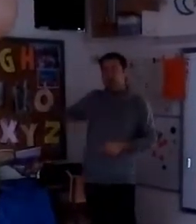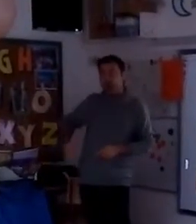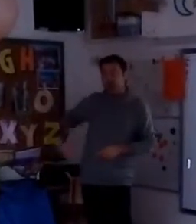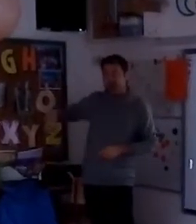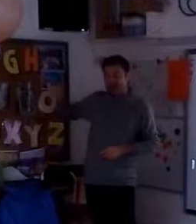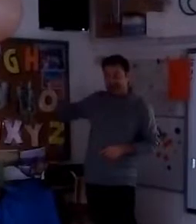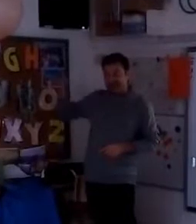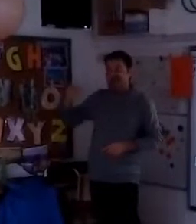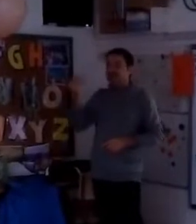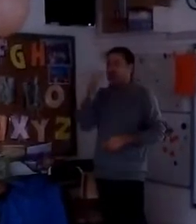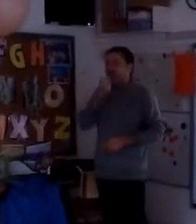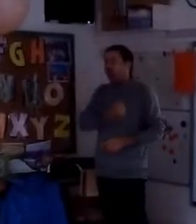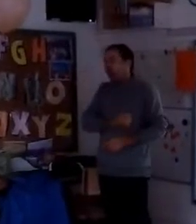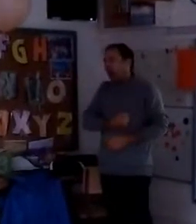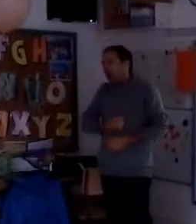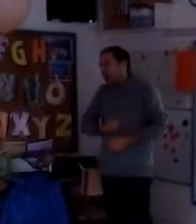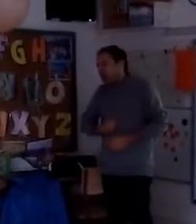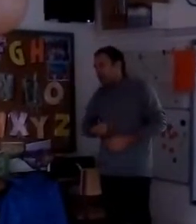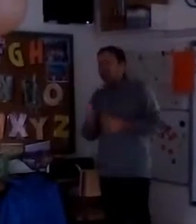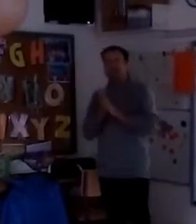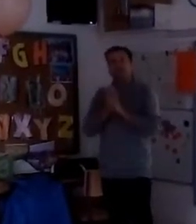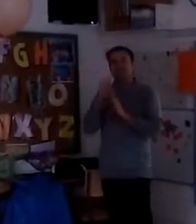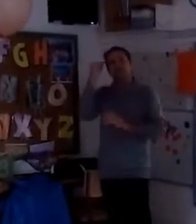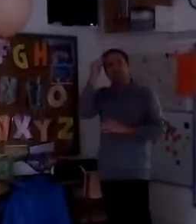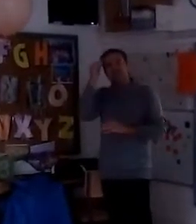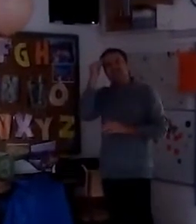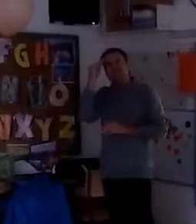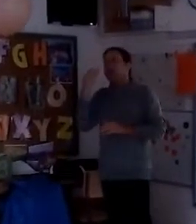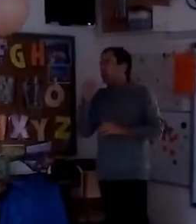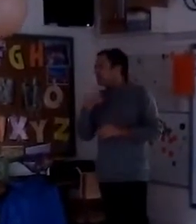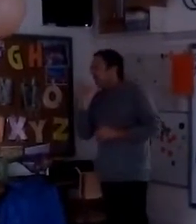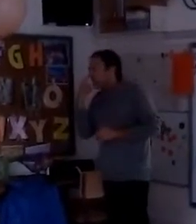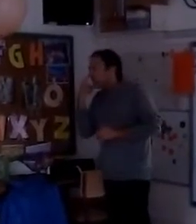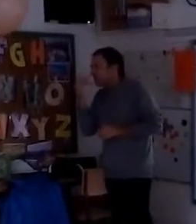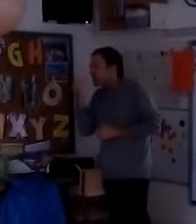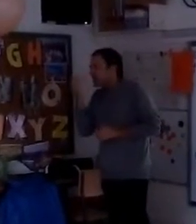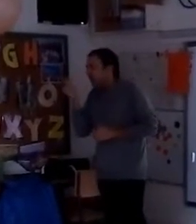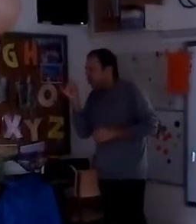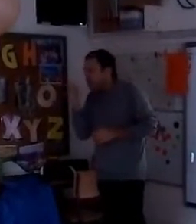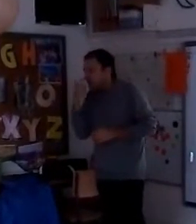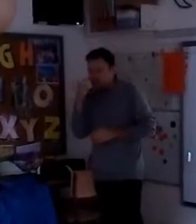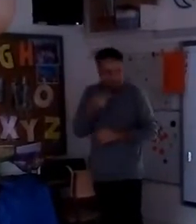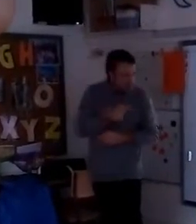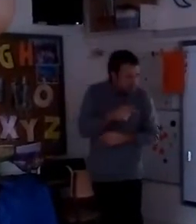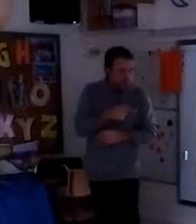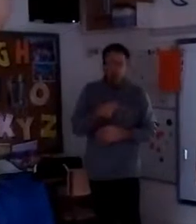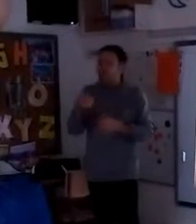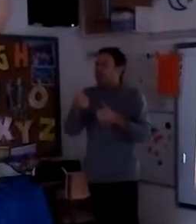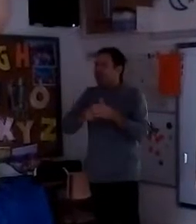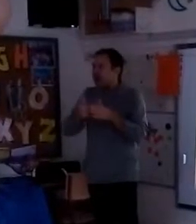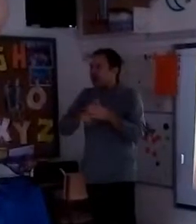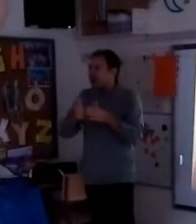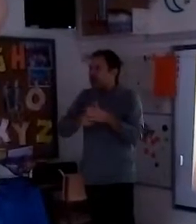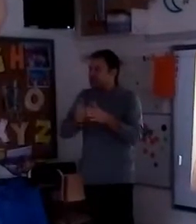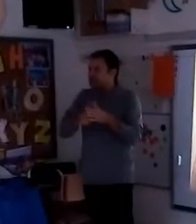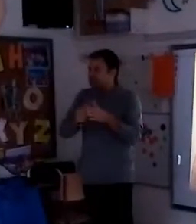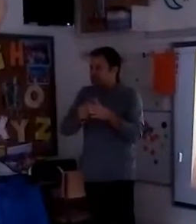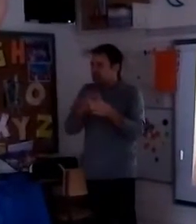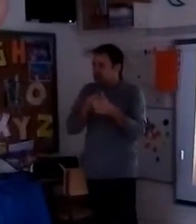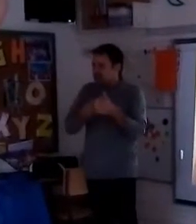le gustaba muchísimo, ¿eh? Y tenía tanta hambre. Así que dijo, voy a ver si encuentro comida. Busco